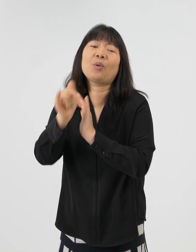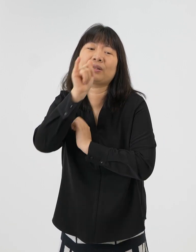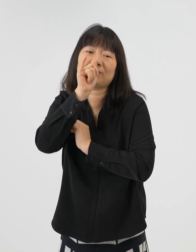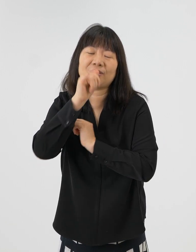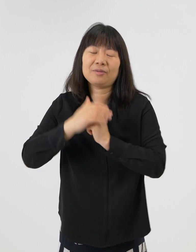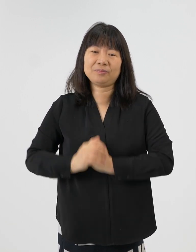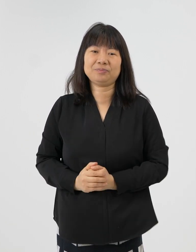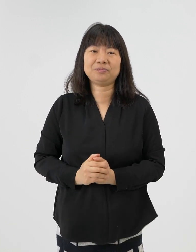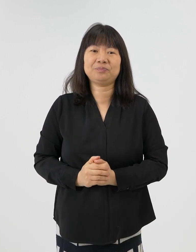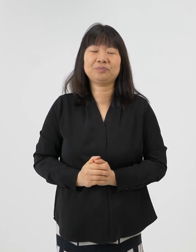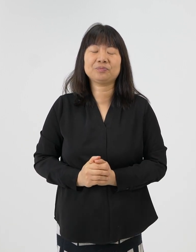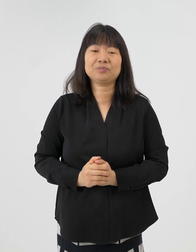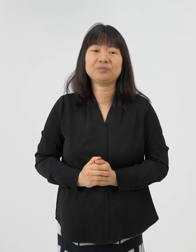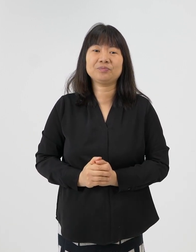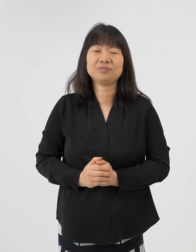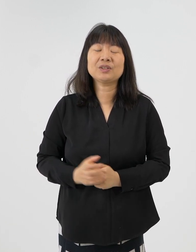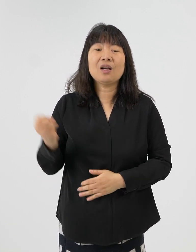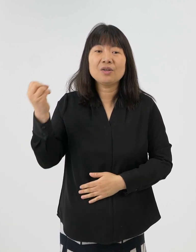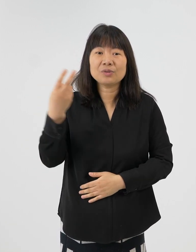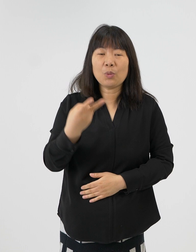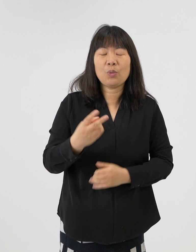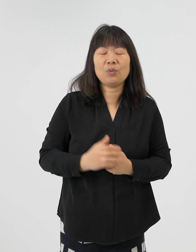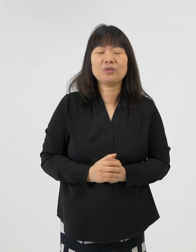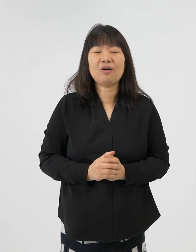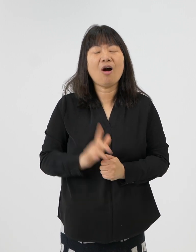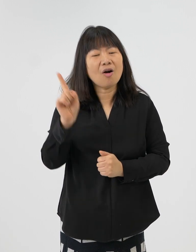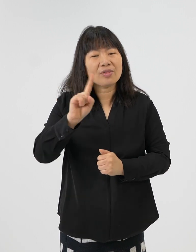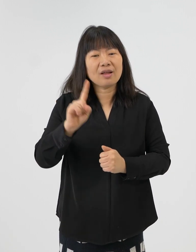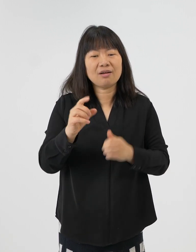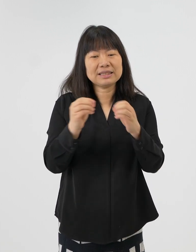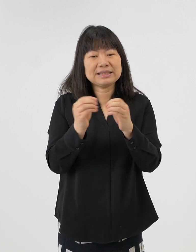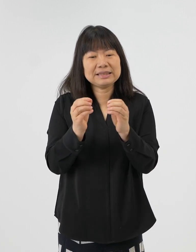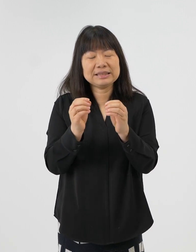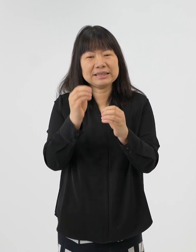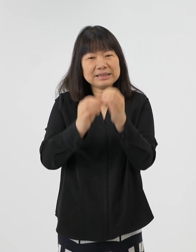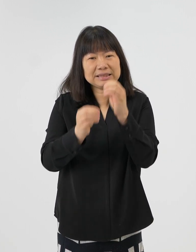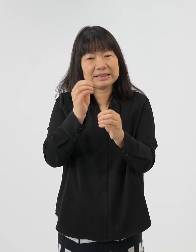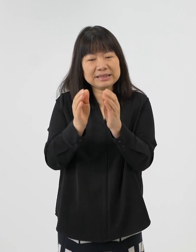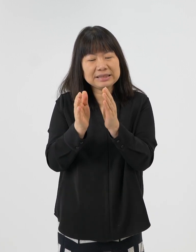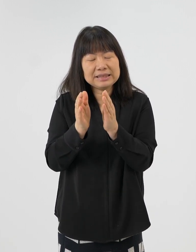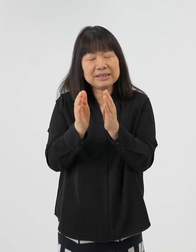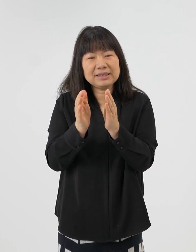보면 이런 소문이 담겨져 있습니다.